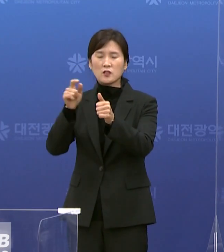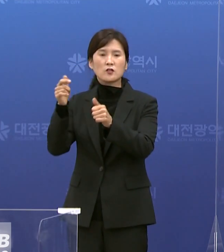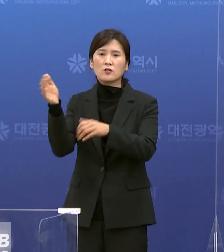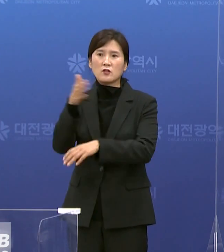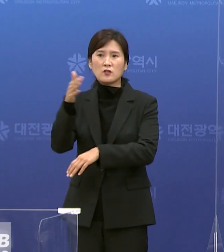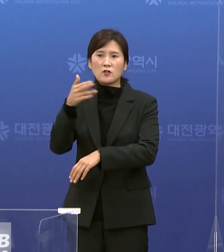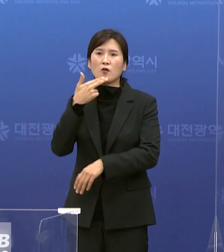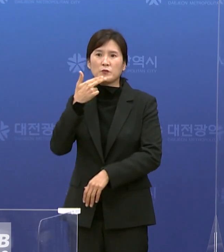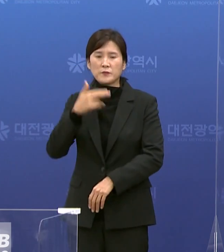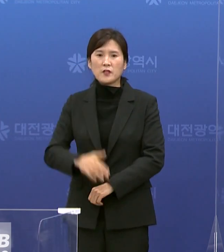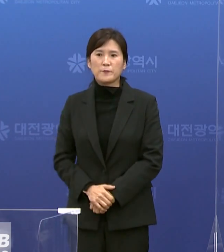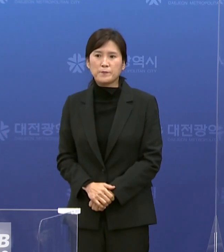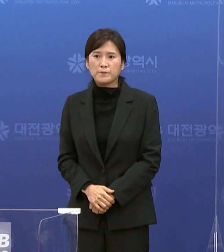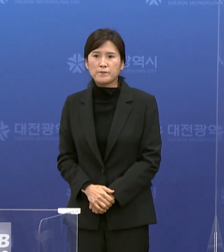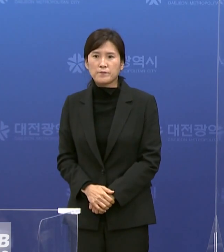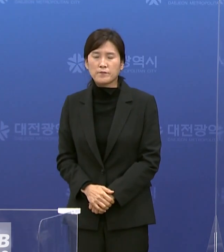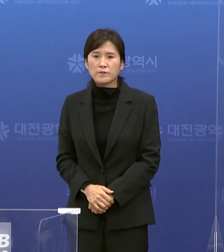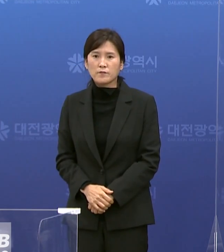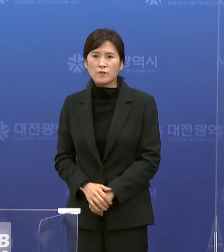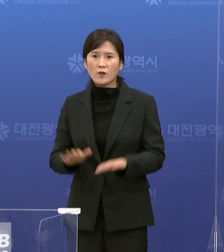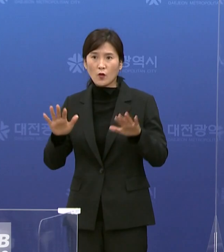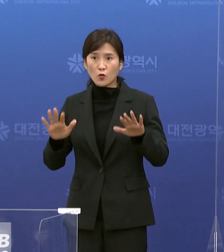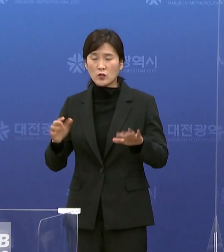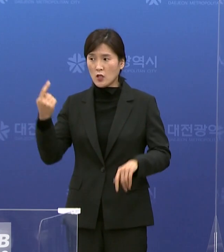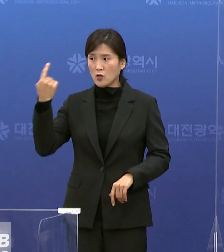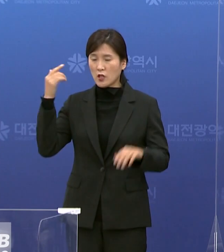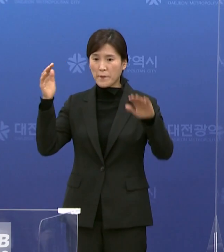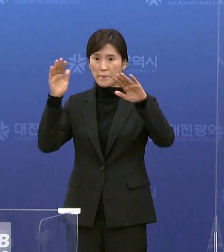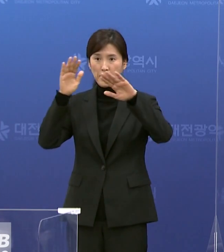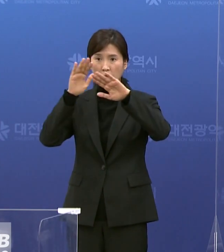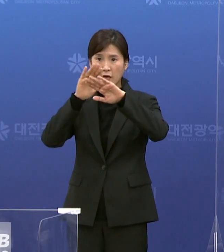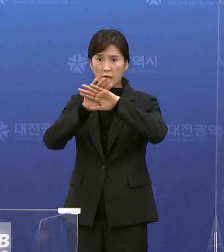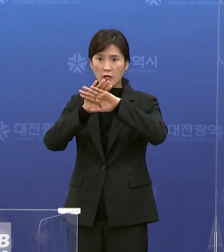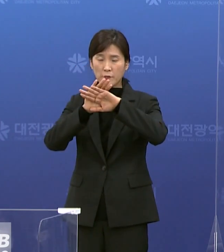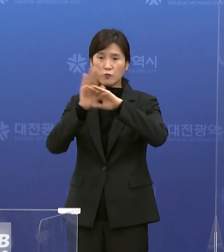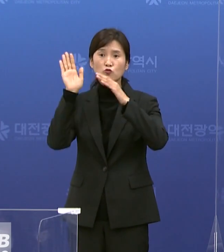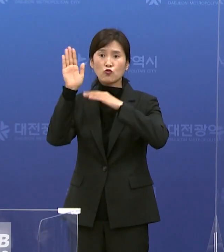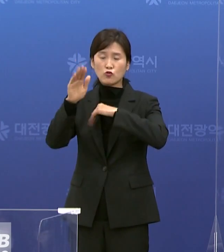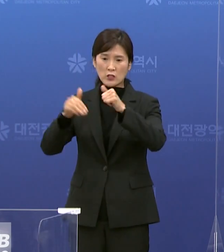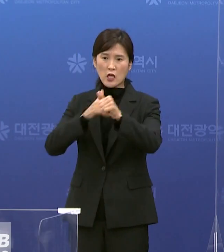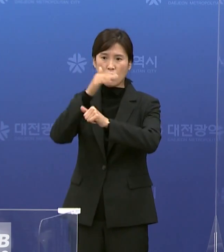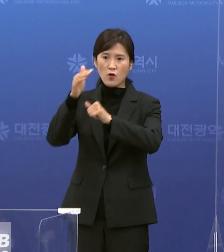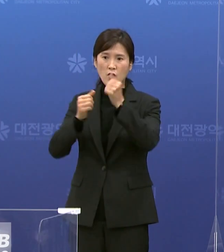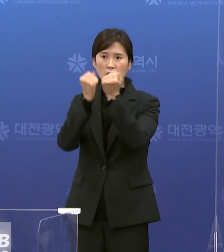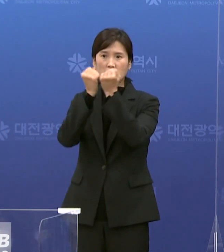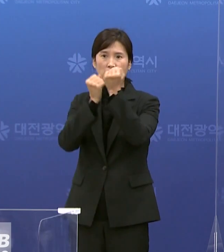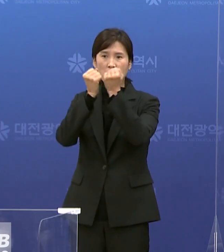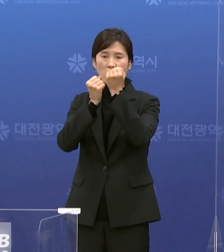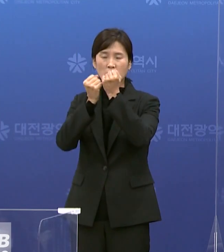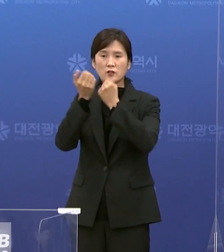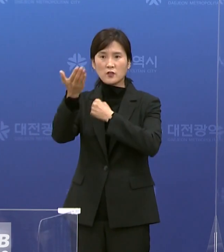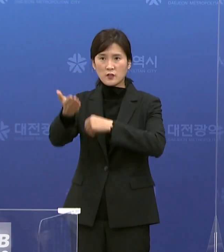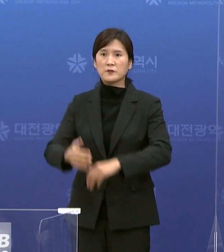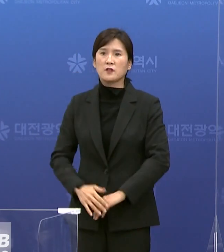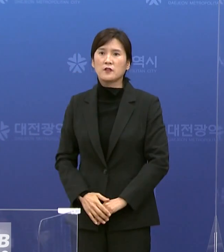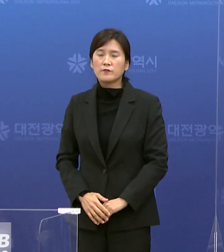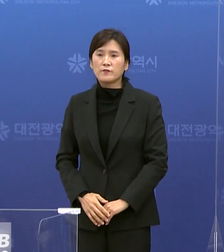발생하지 않았습니다. 오늘은 어젯밤 브리핑 이후 상황을 추가적으로 설명드리고자 합니다.